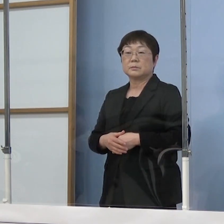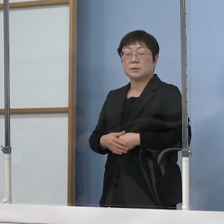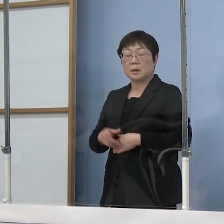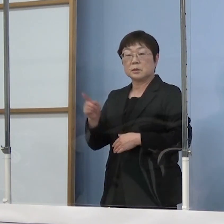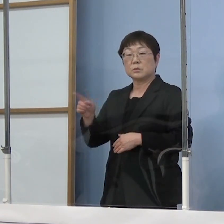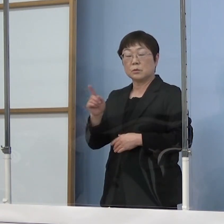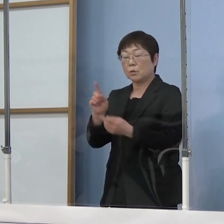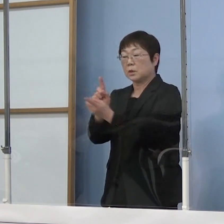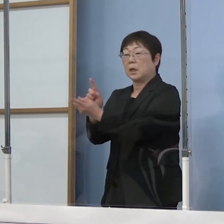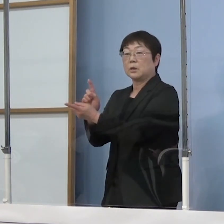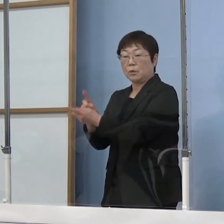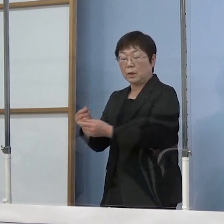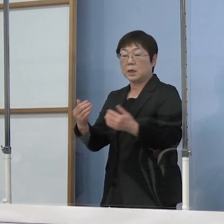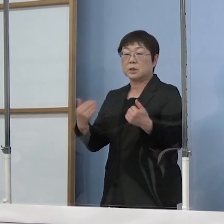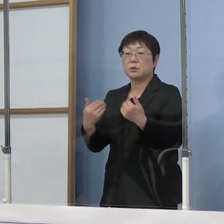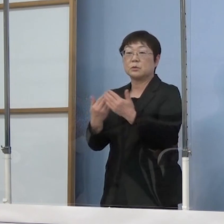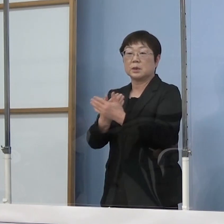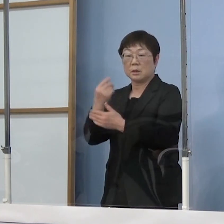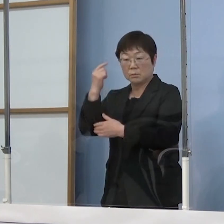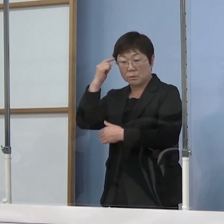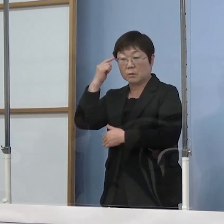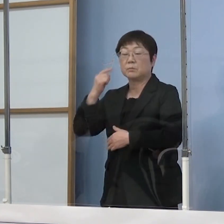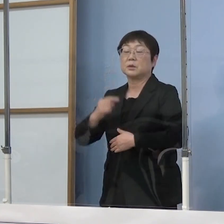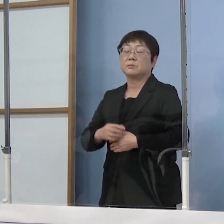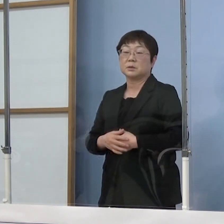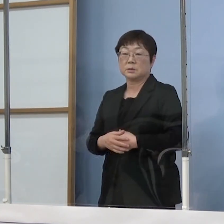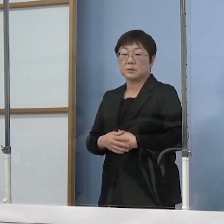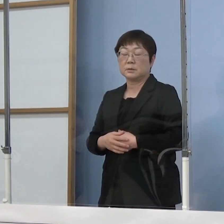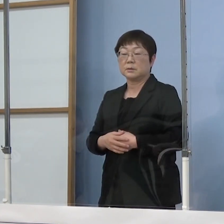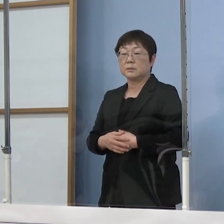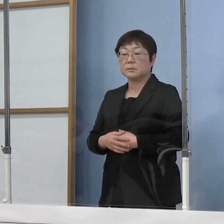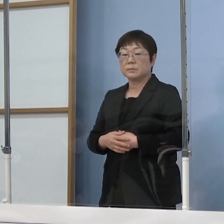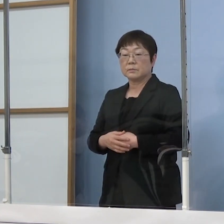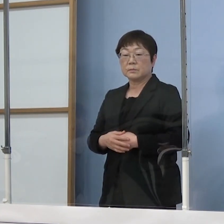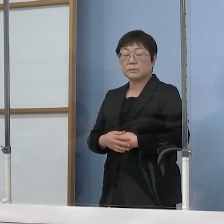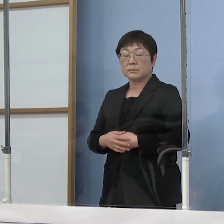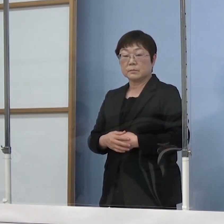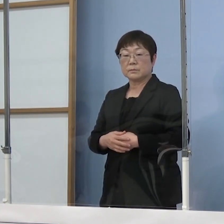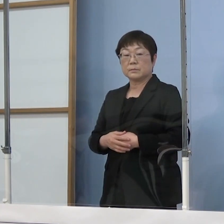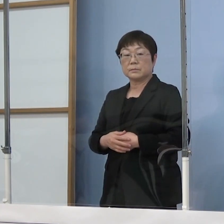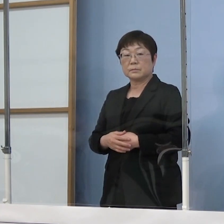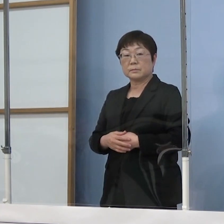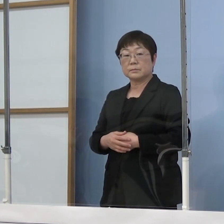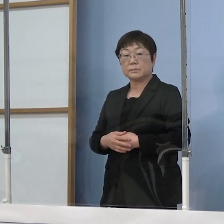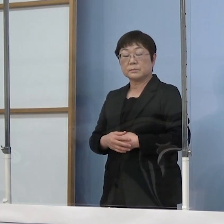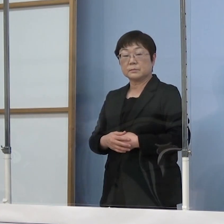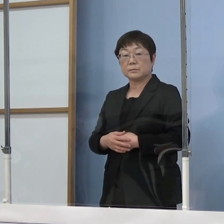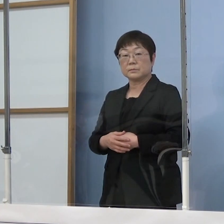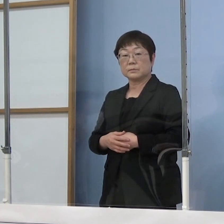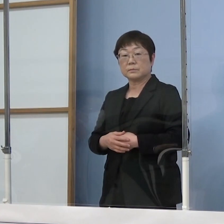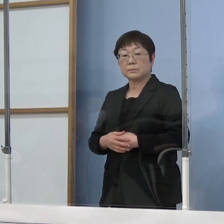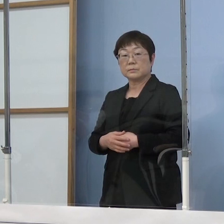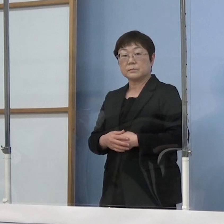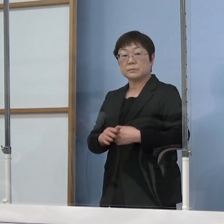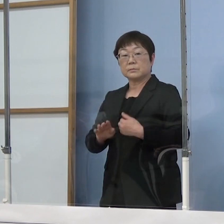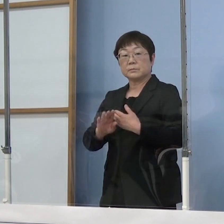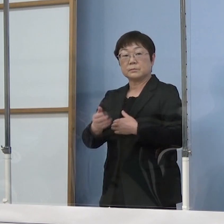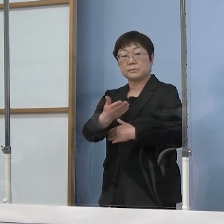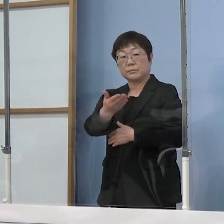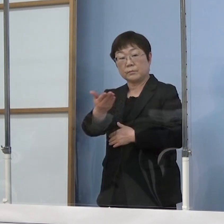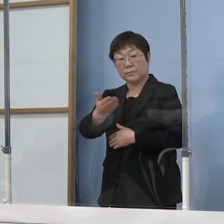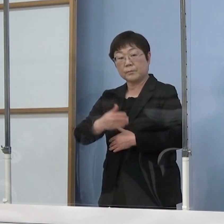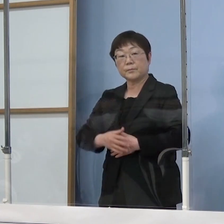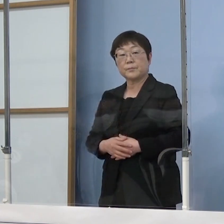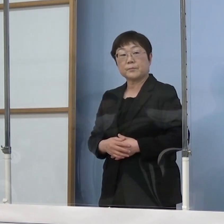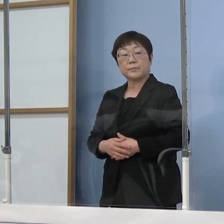それなりの対応は必要になってくるものと、このように考えています。 ありがとうございます。 それではご視聴さんいかがでし